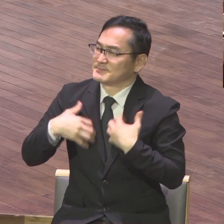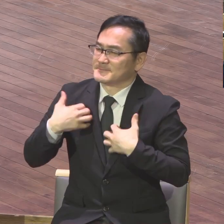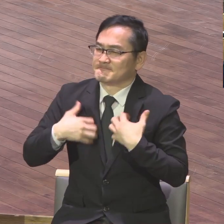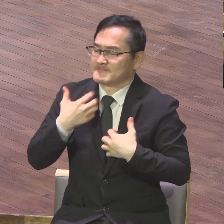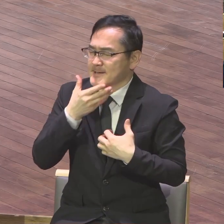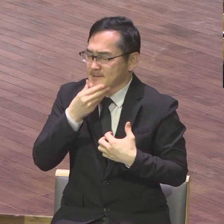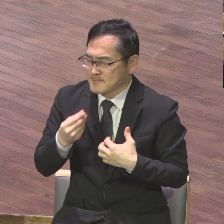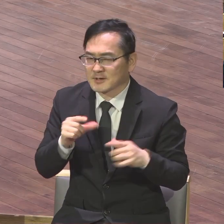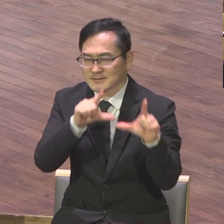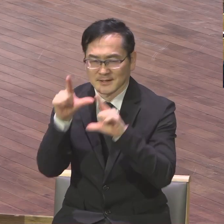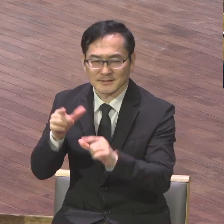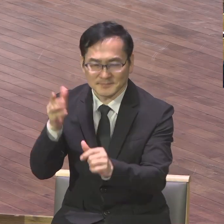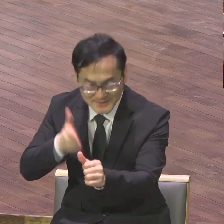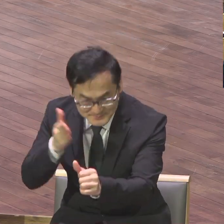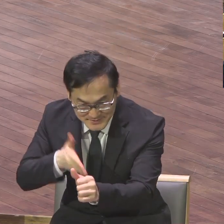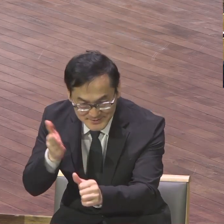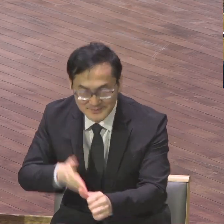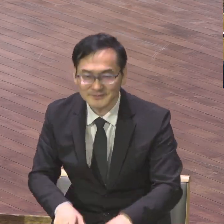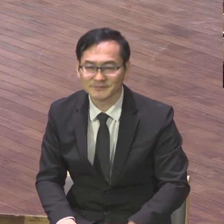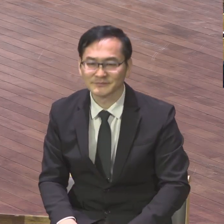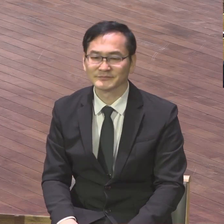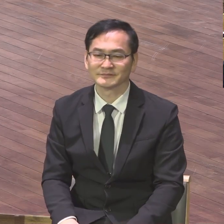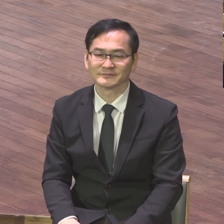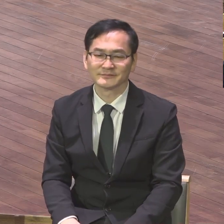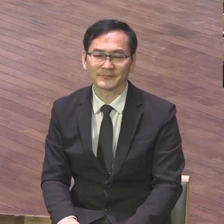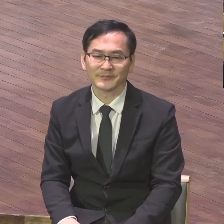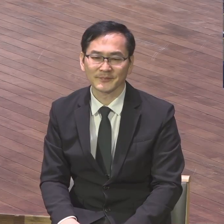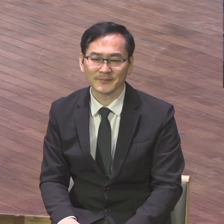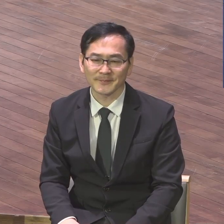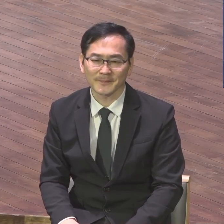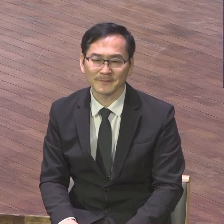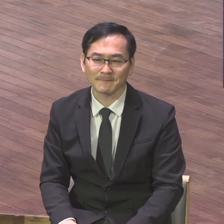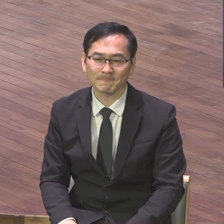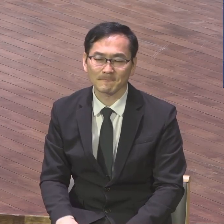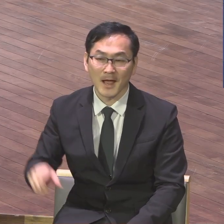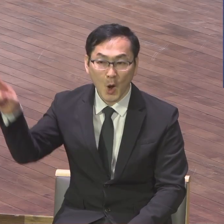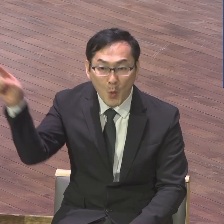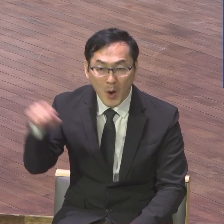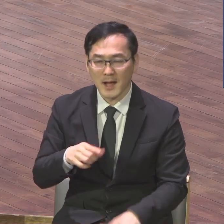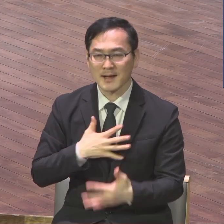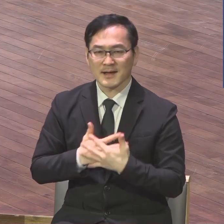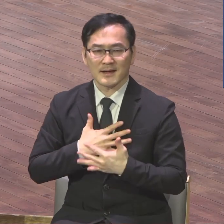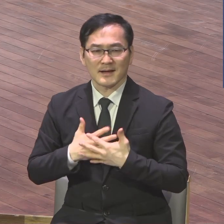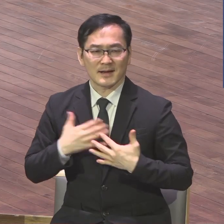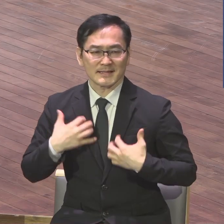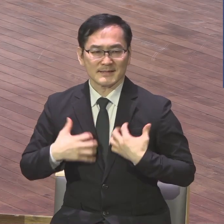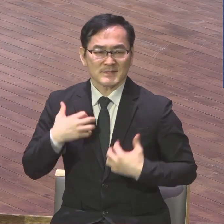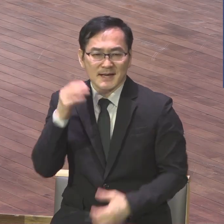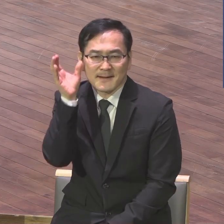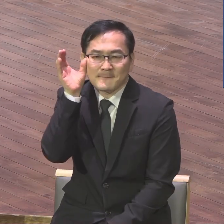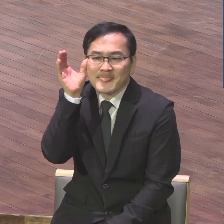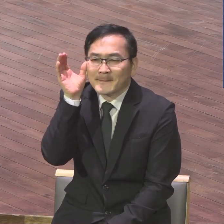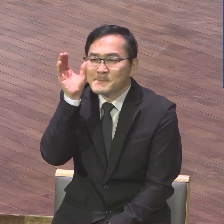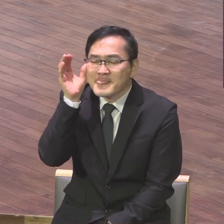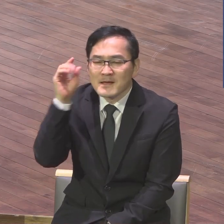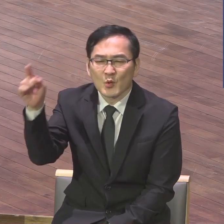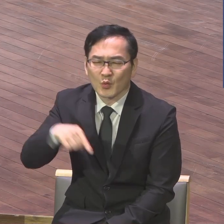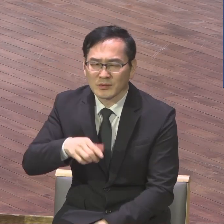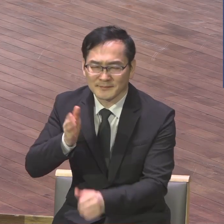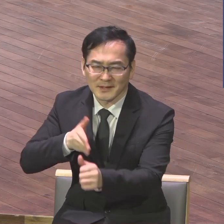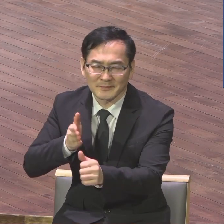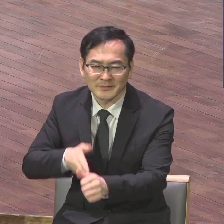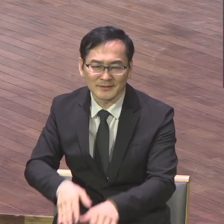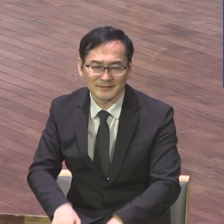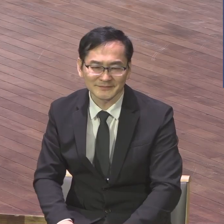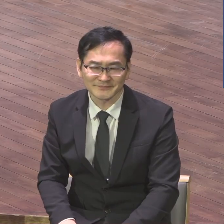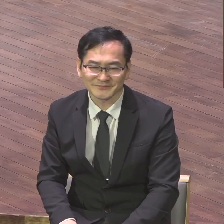그래서 성전에 나올 때마다 항상 여러분 가슴속에 설레임과 기대감을 가져야 돼요. 아멘.